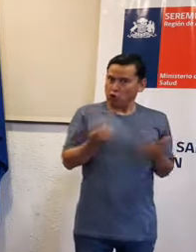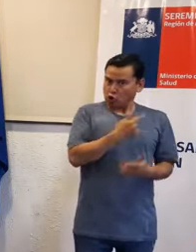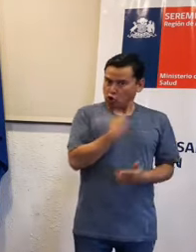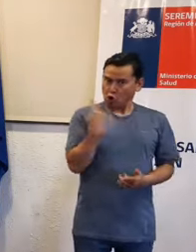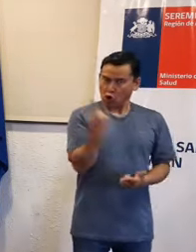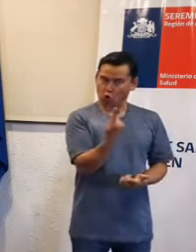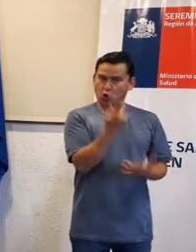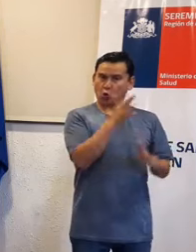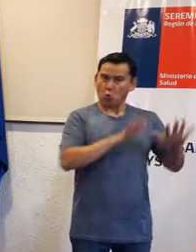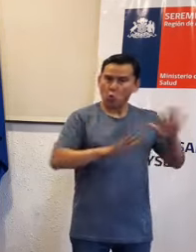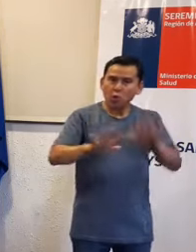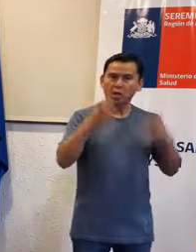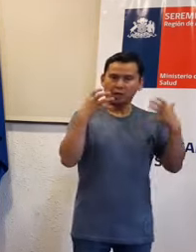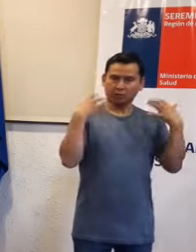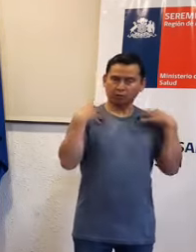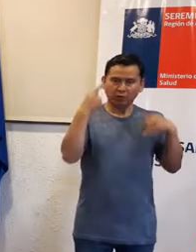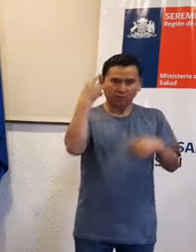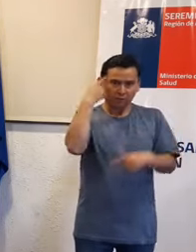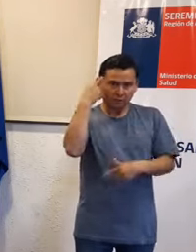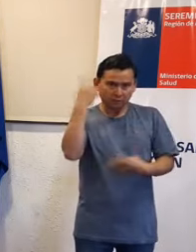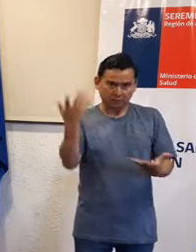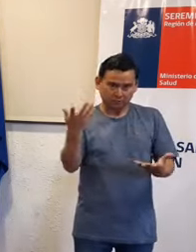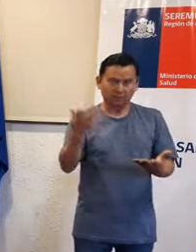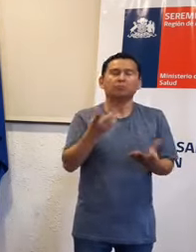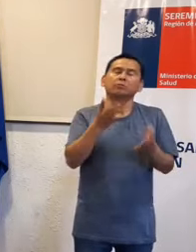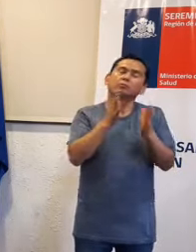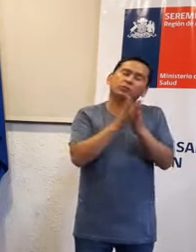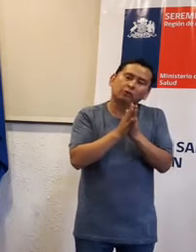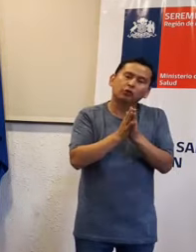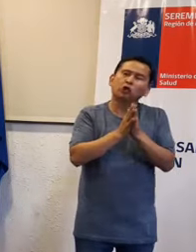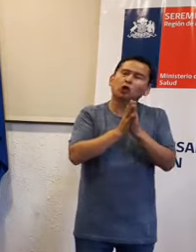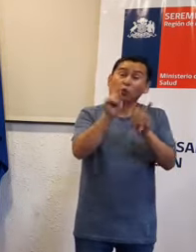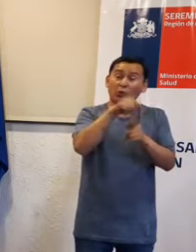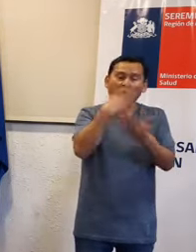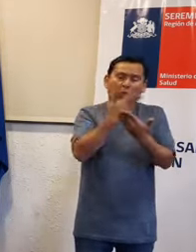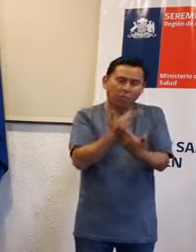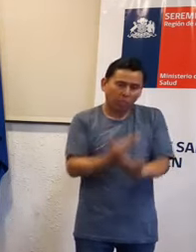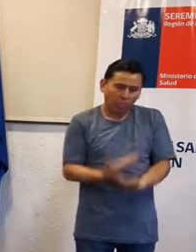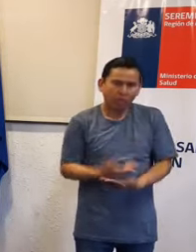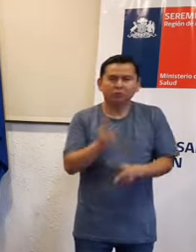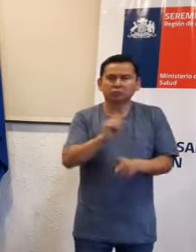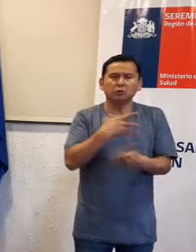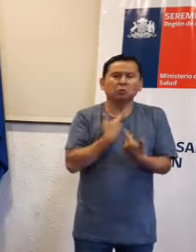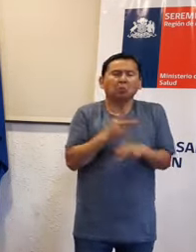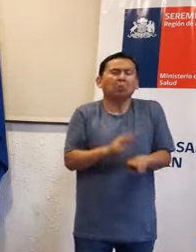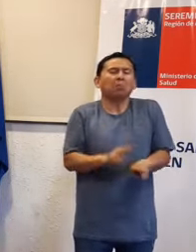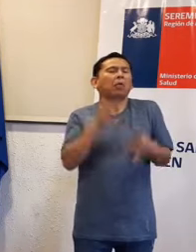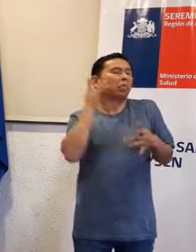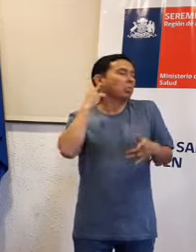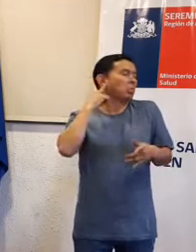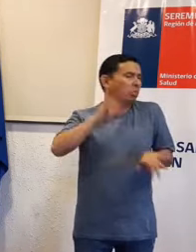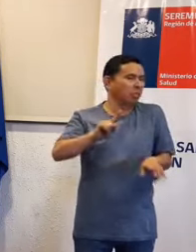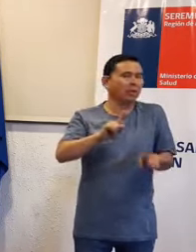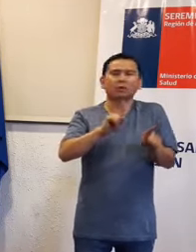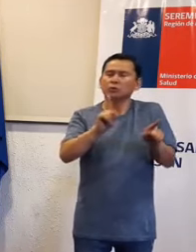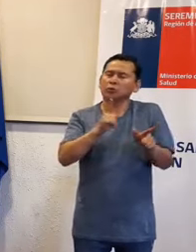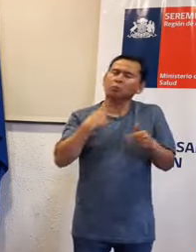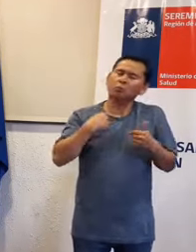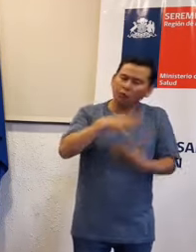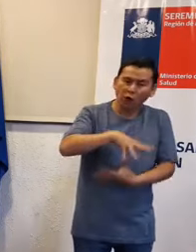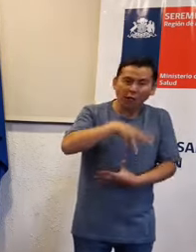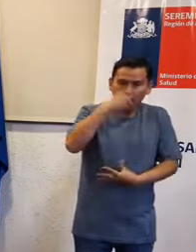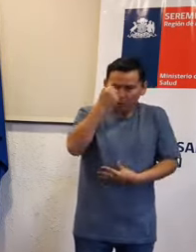en forma responsable y en forma consciente así es que el llamado es a no decaer es a no relajarse es a mantener el espíritu